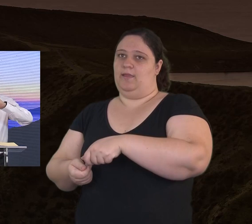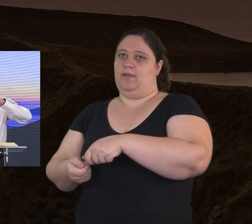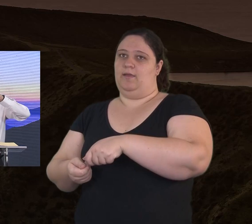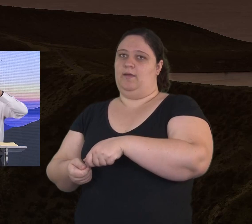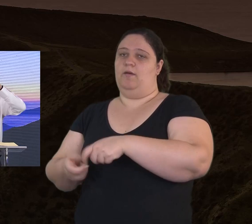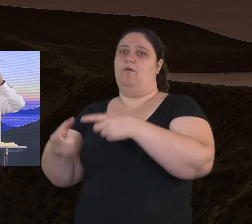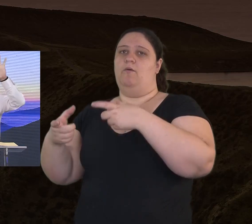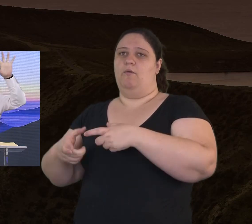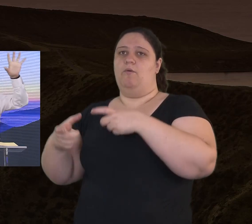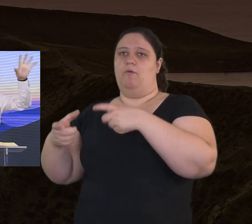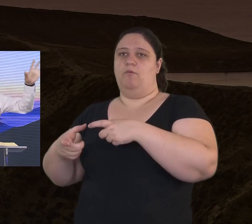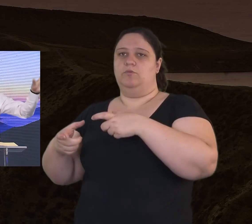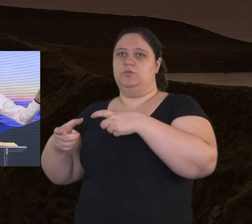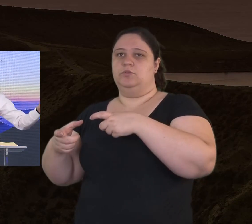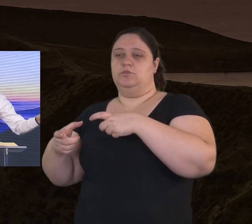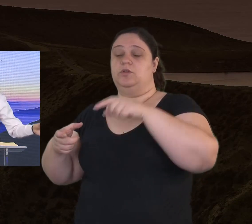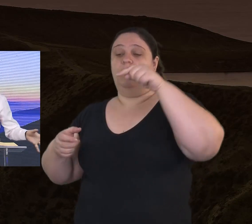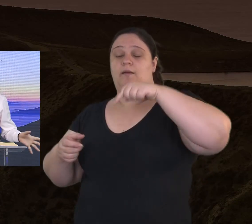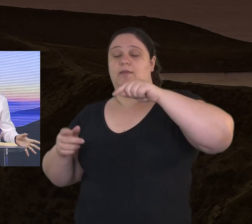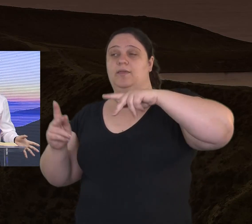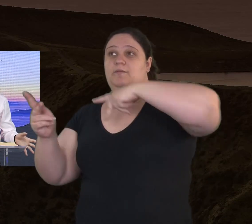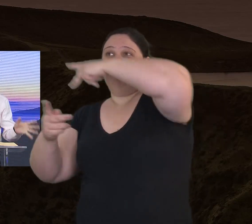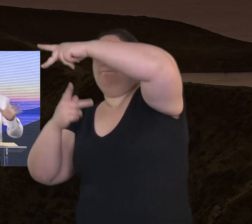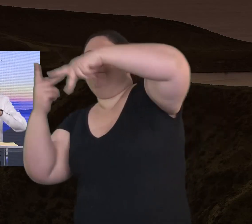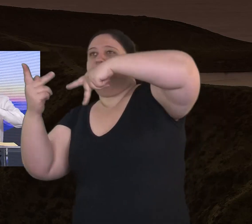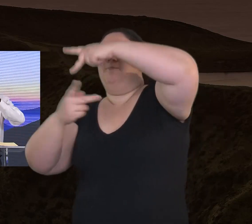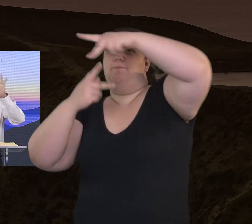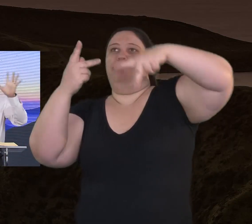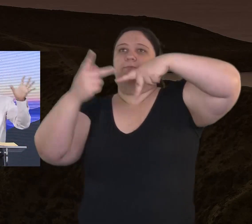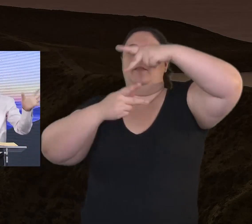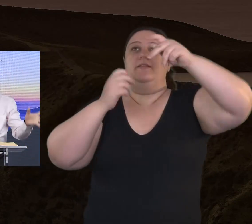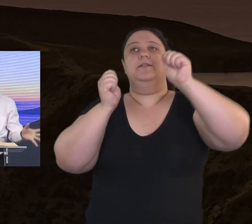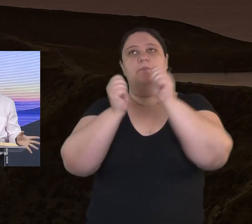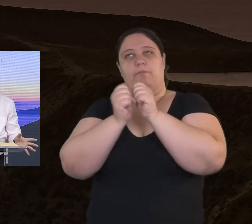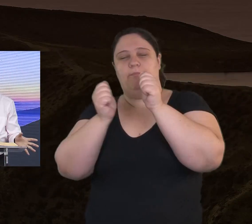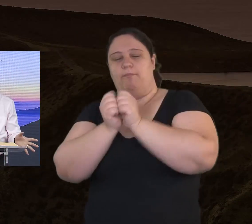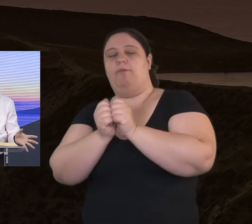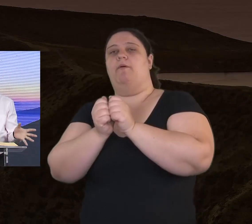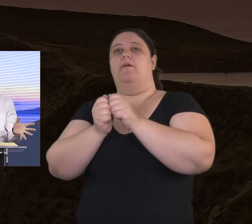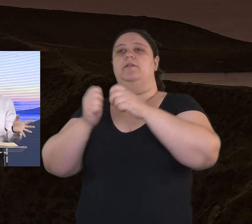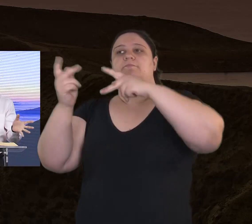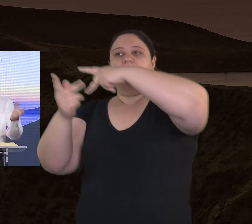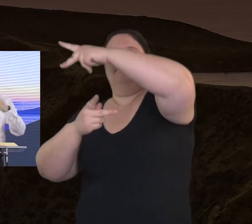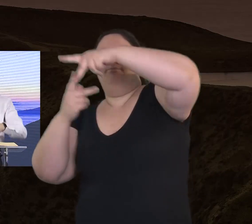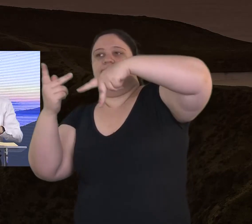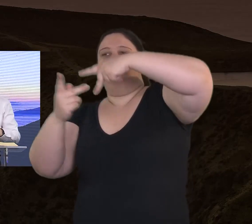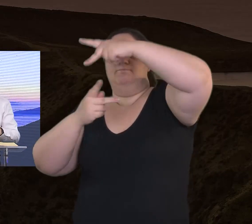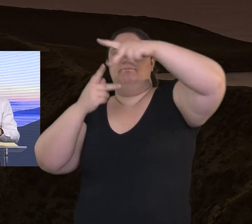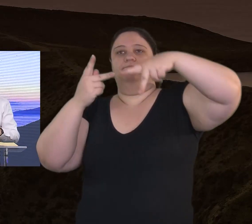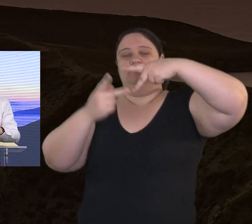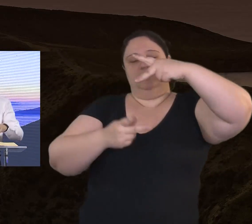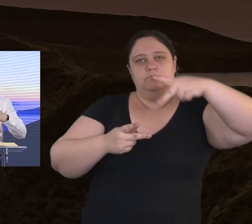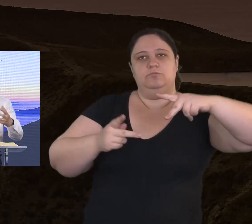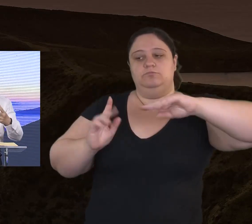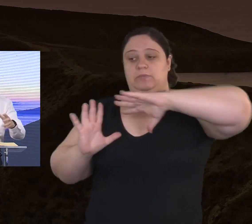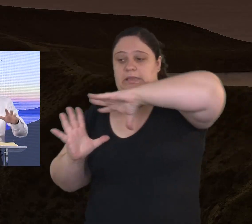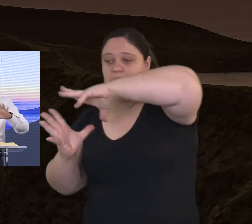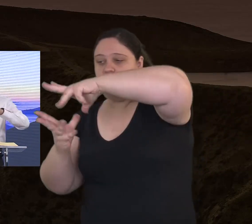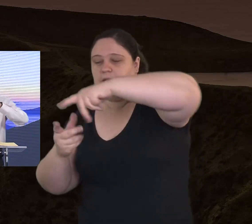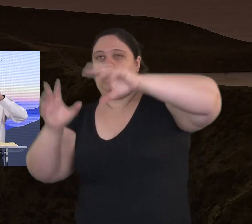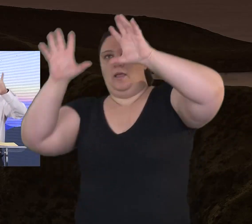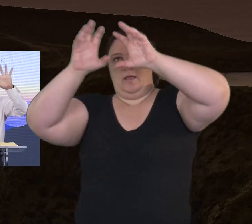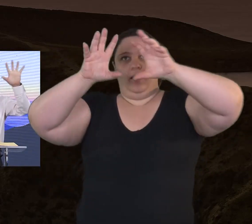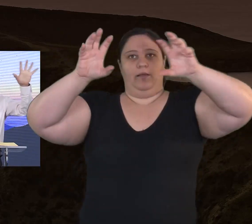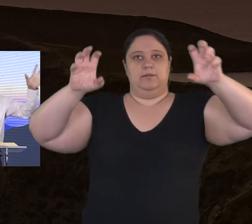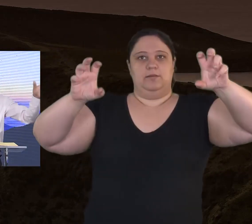se situou dentro dessa esfera, né? Dentro dessa esfera do nosso universo visível, porém,